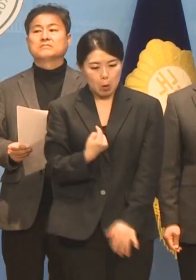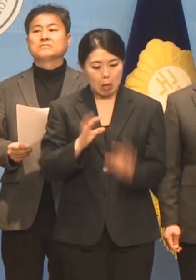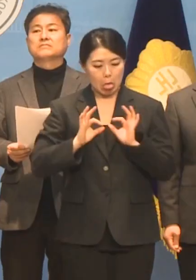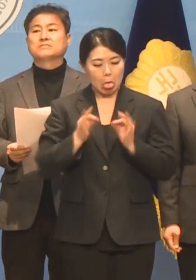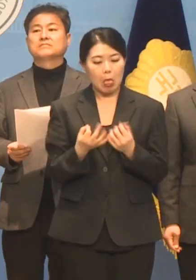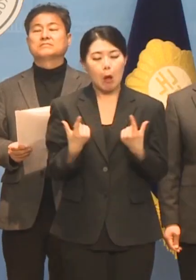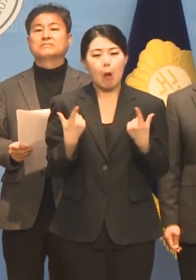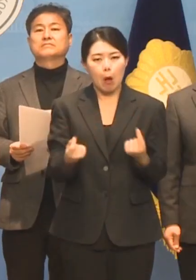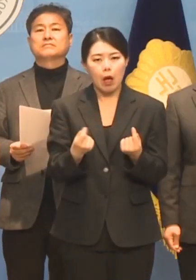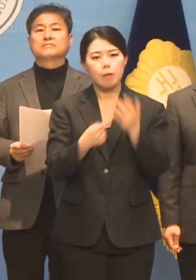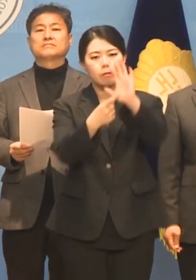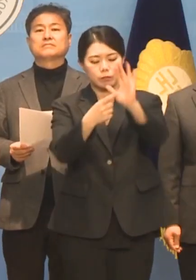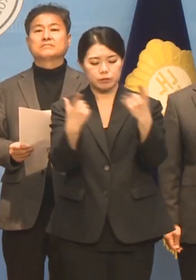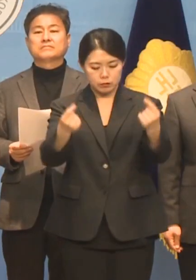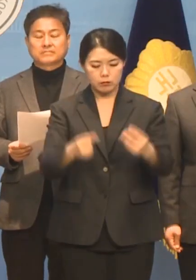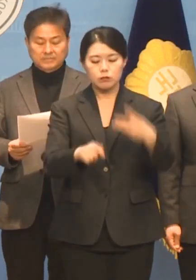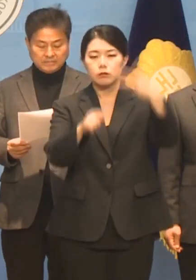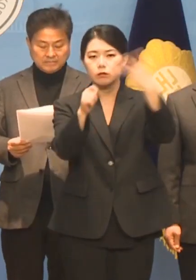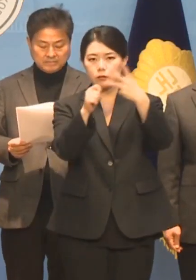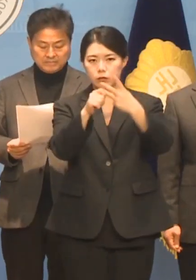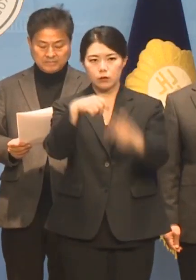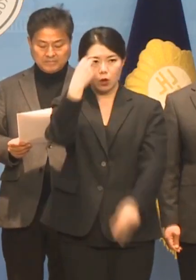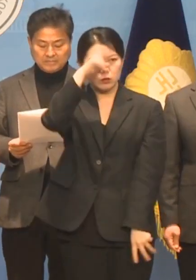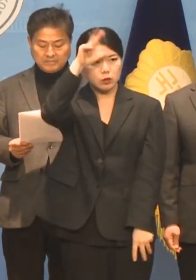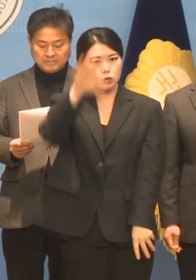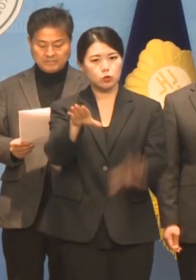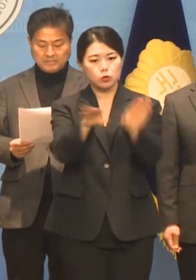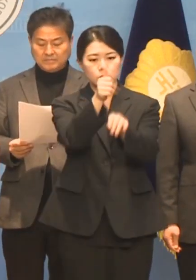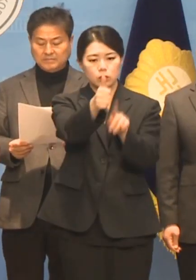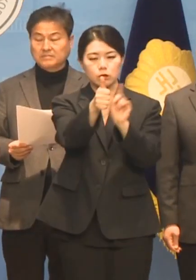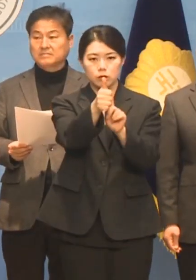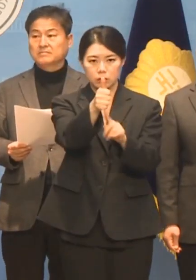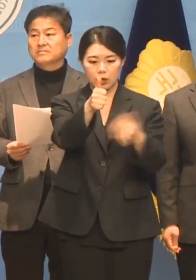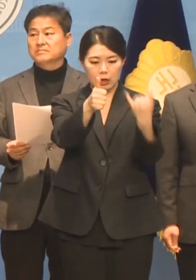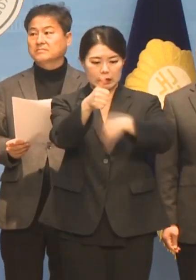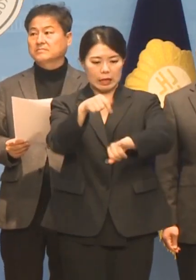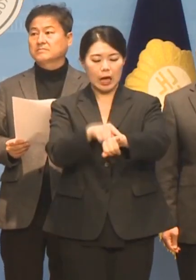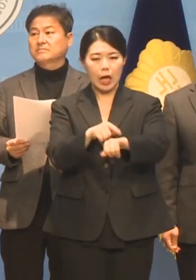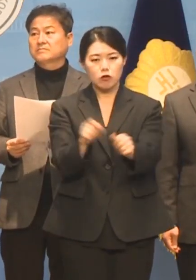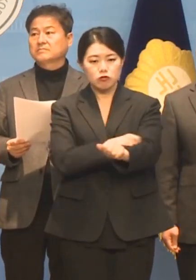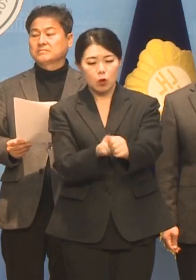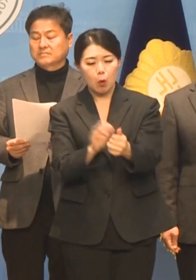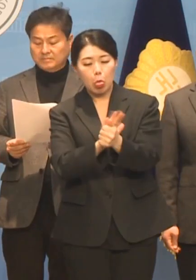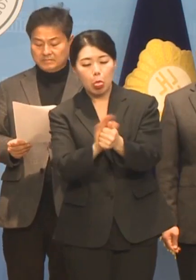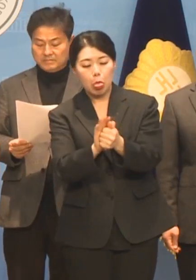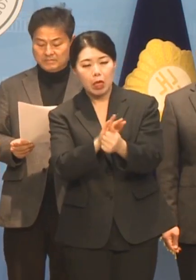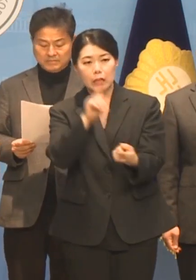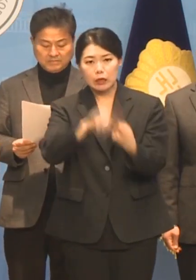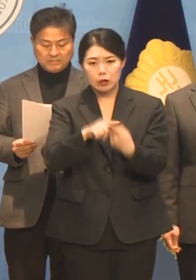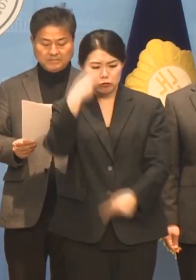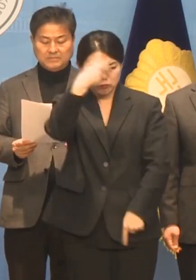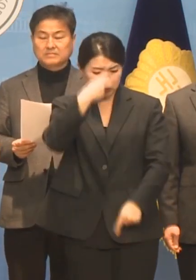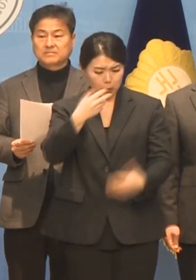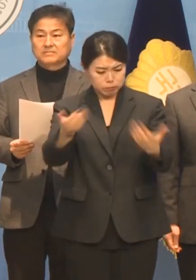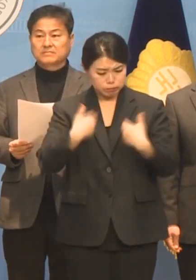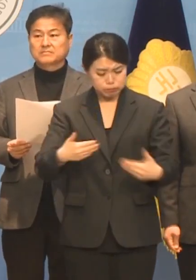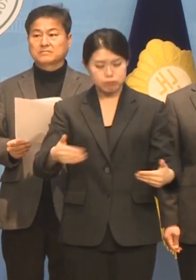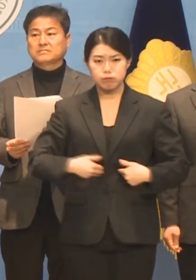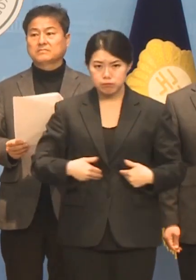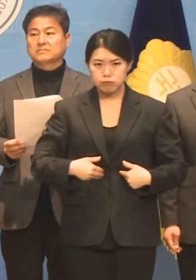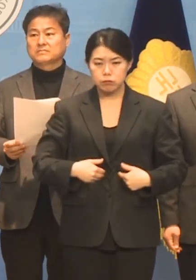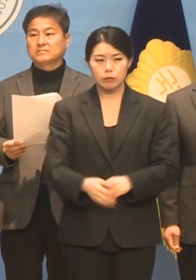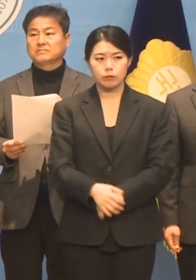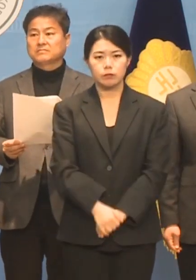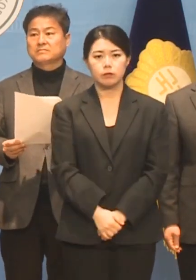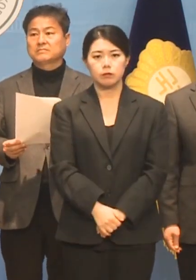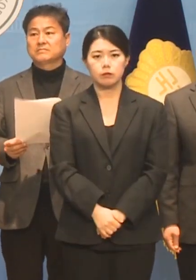자인한 것입니다. 셋째, 심우정 검찰총장이야말로 딸의 취업 특혜 의혹에 대해 수사받아야 할